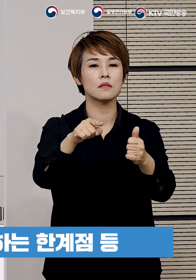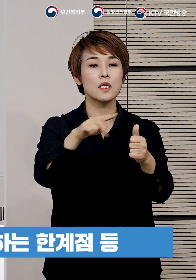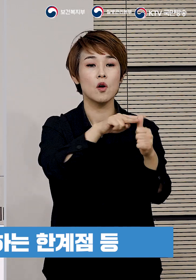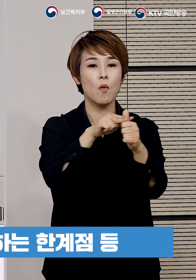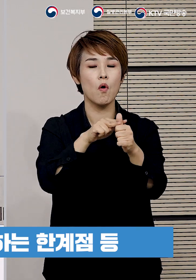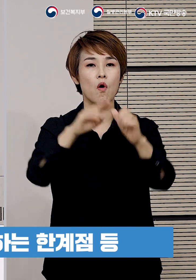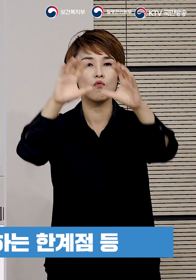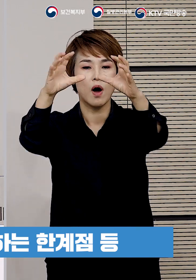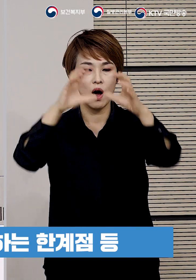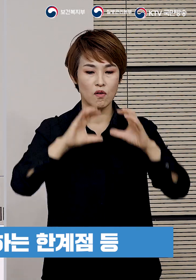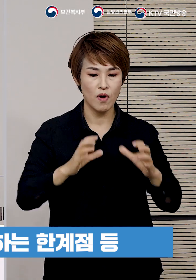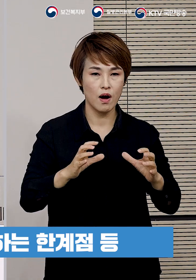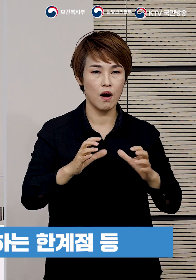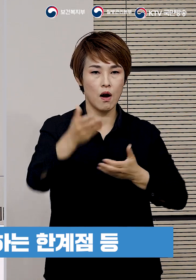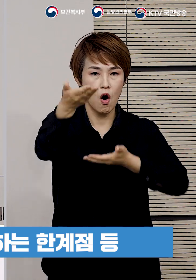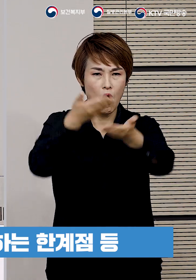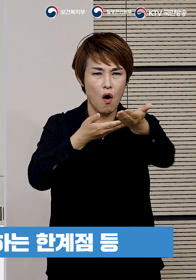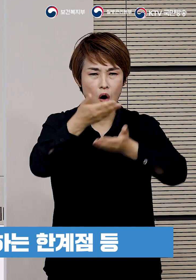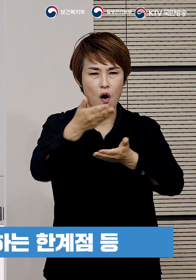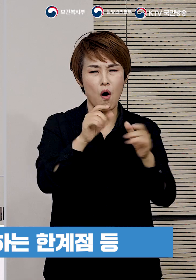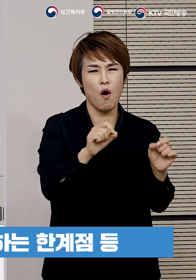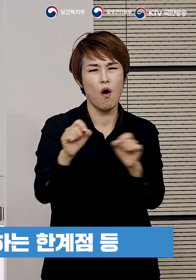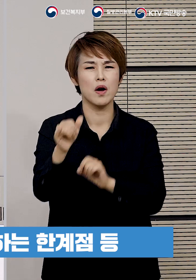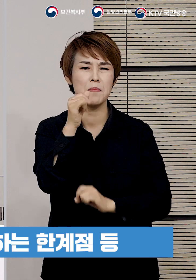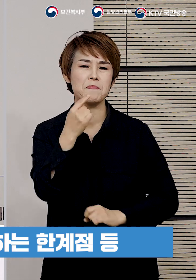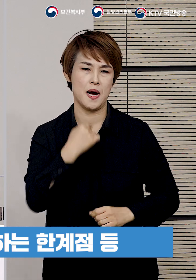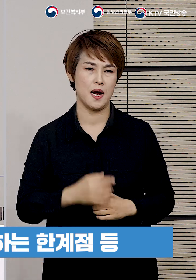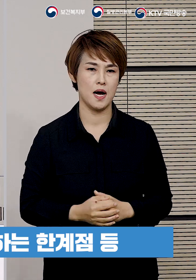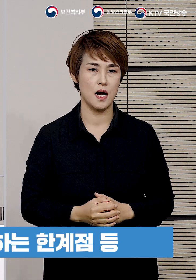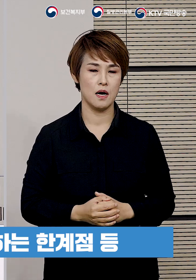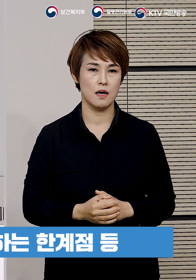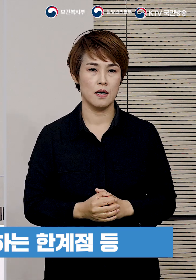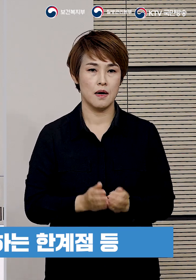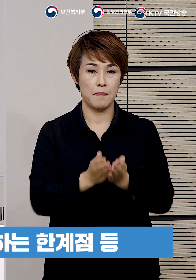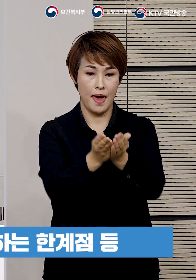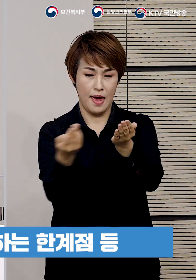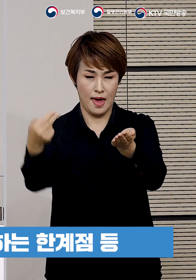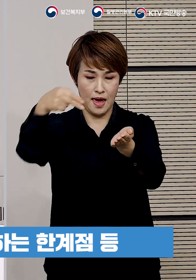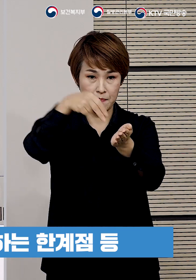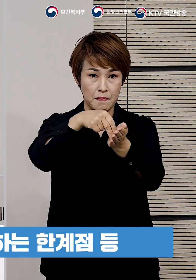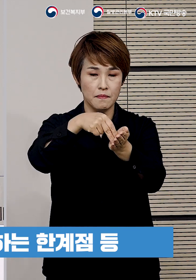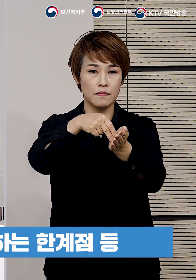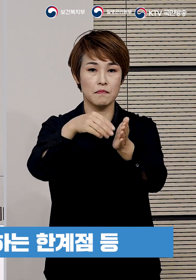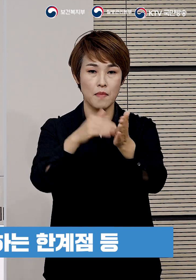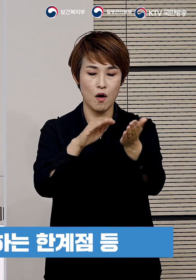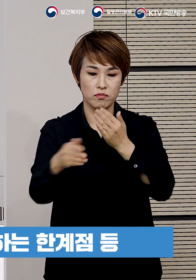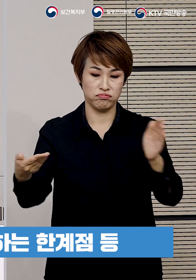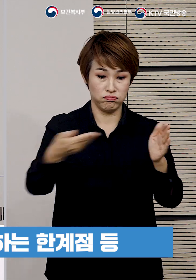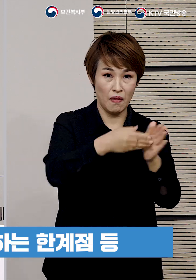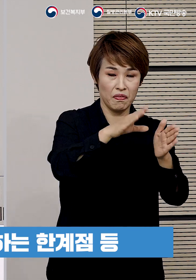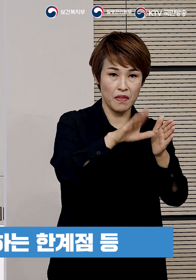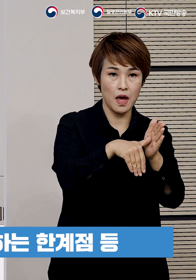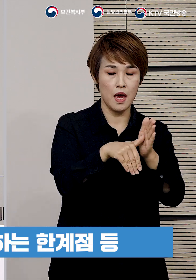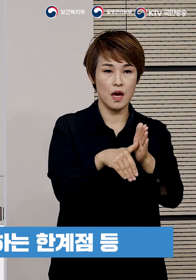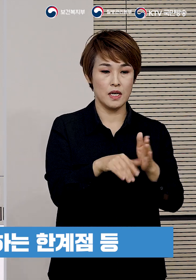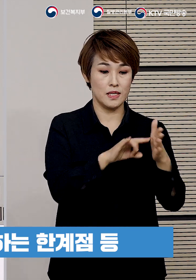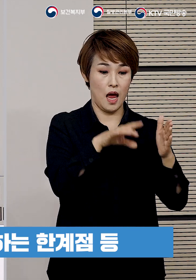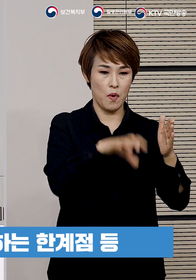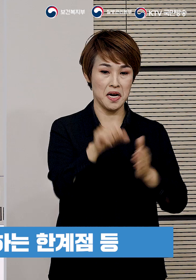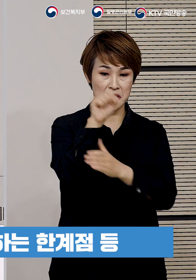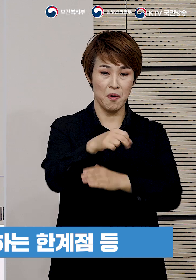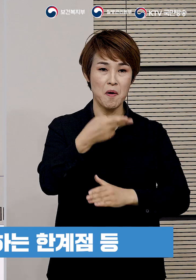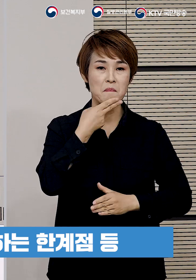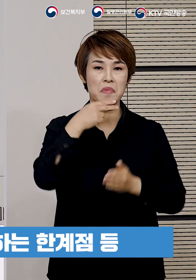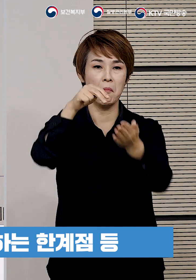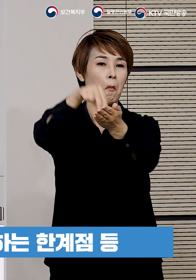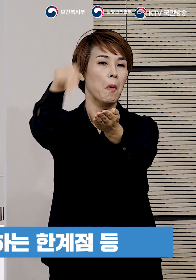국가 간 공유가 지연되었으며 입항 후 선원이 상륙 허가서나 세관 승인 없이 하선하거나